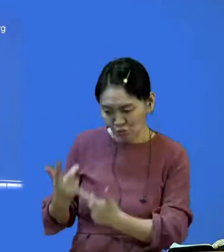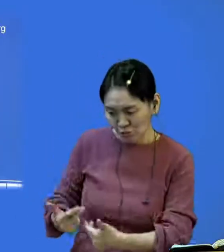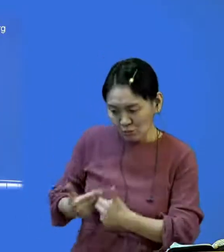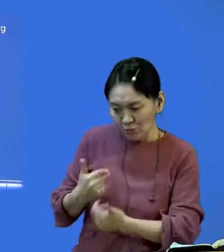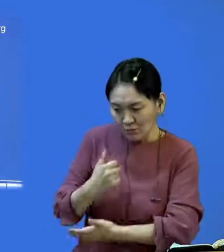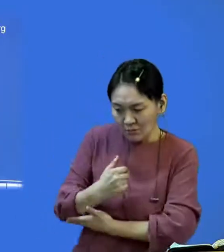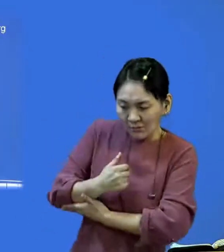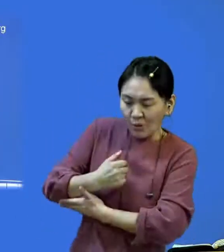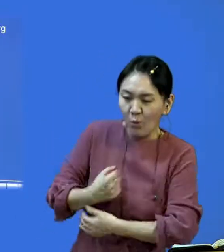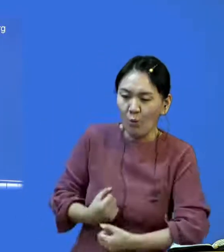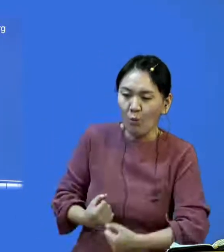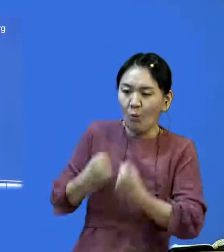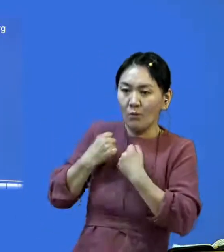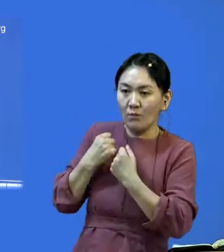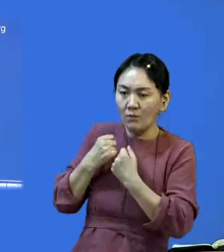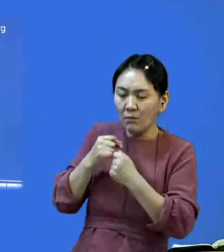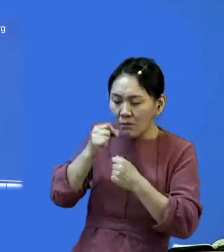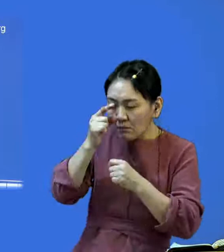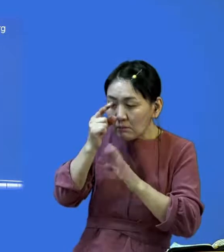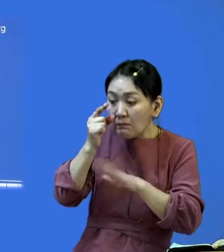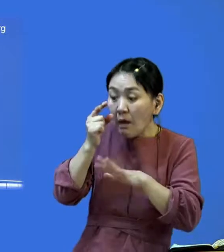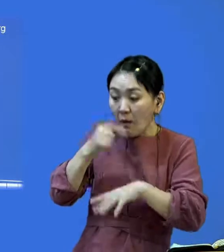хүч нь болдог юм аа.